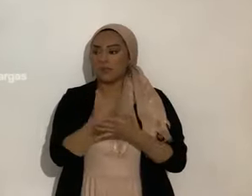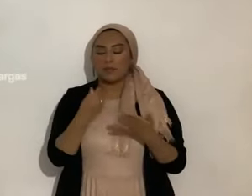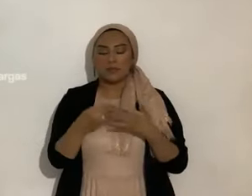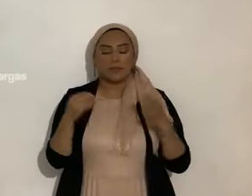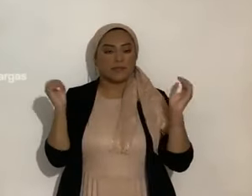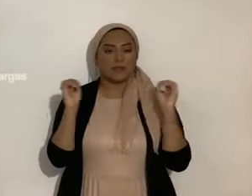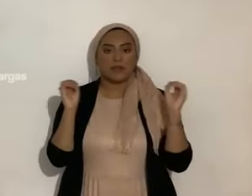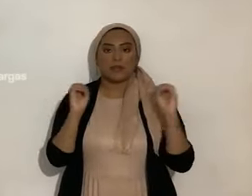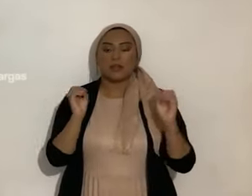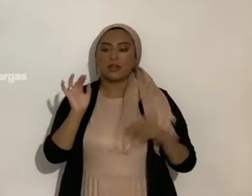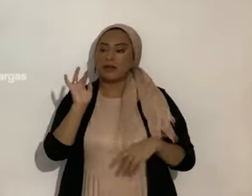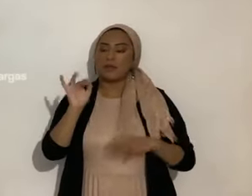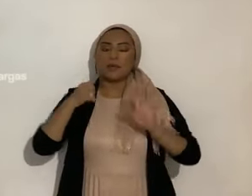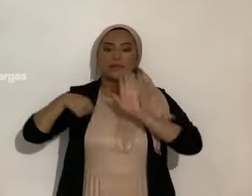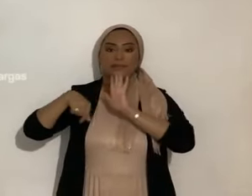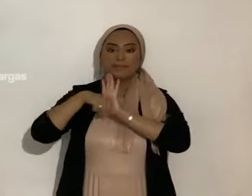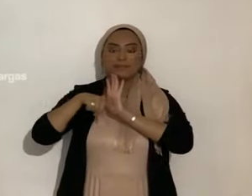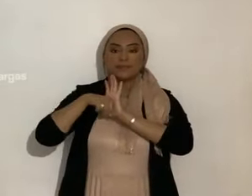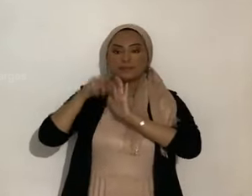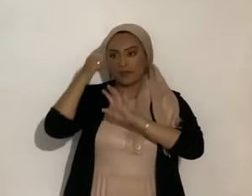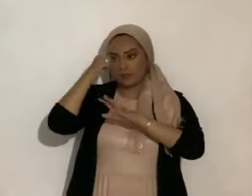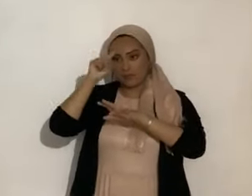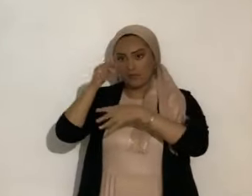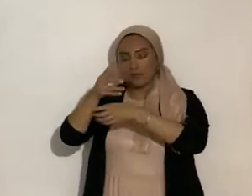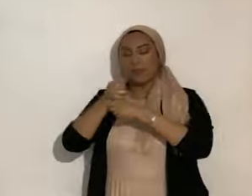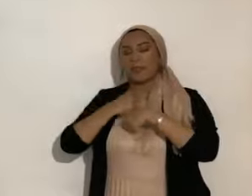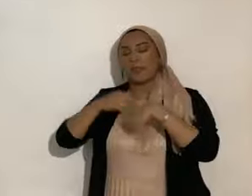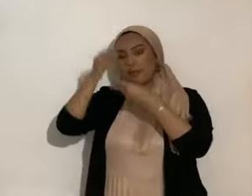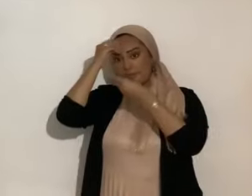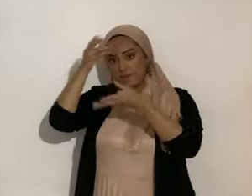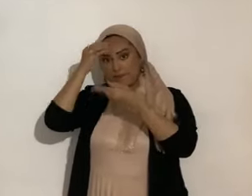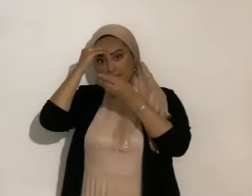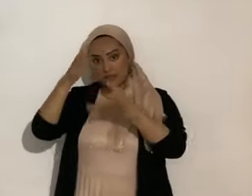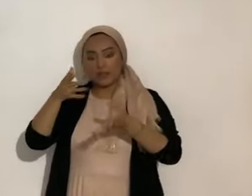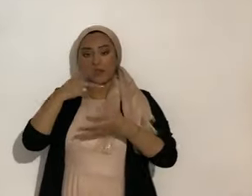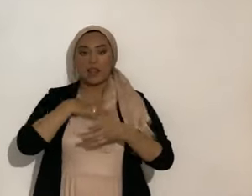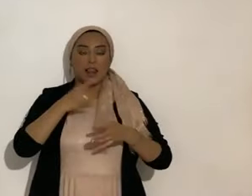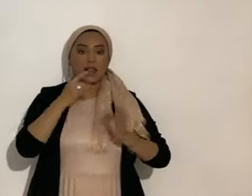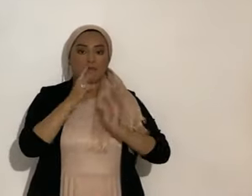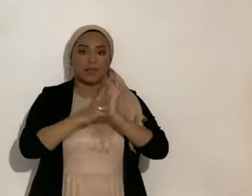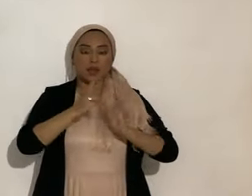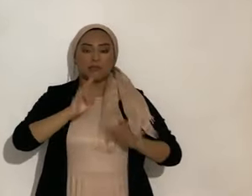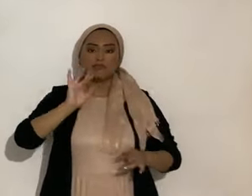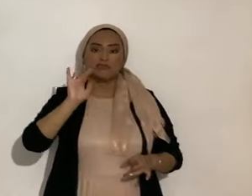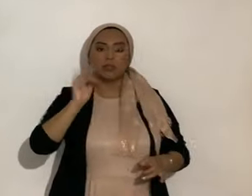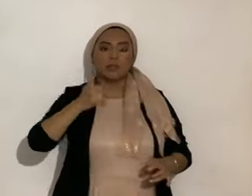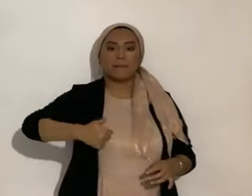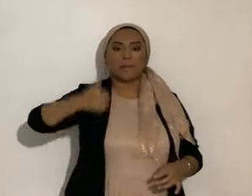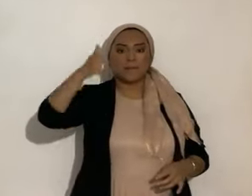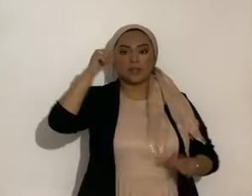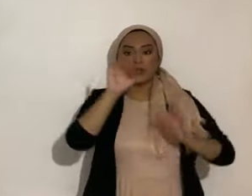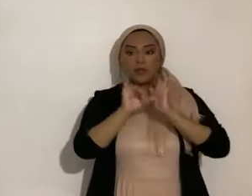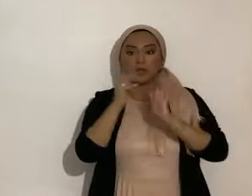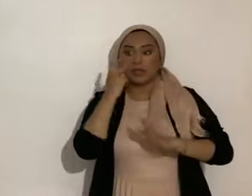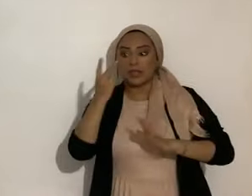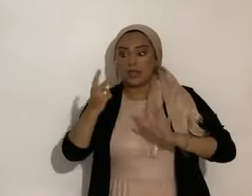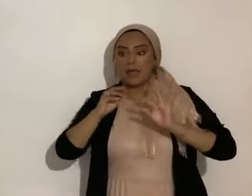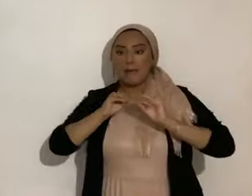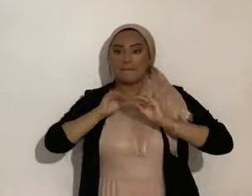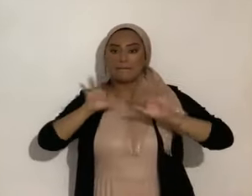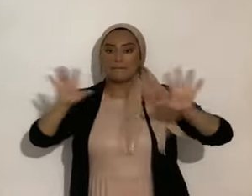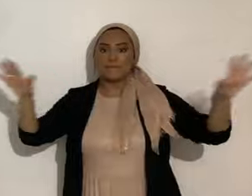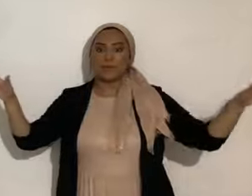videos, denle link a la campanita para que les lleguen las notificaciones y si les gusta el video denle me gusta, si YouTube lo recomienda como